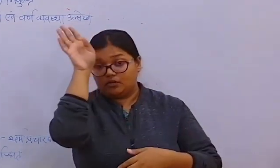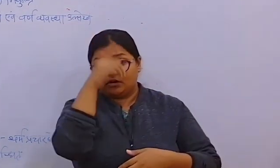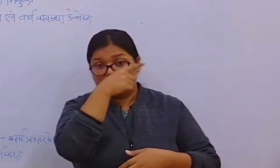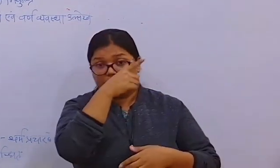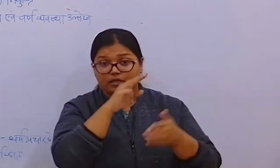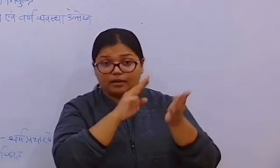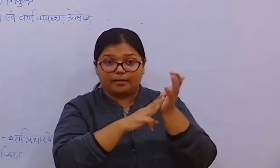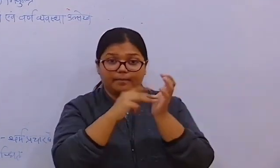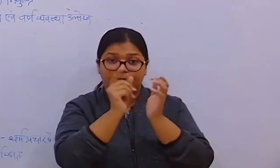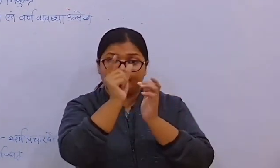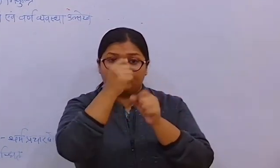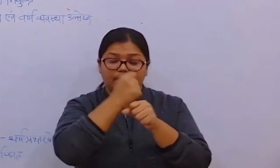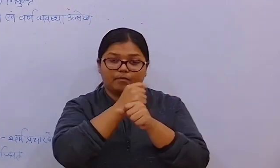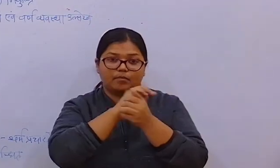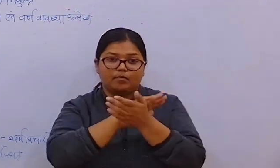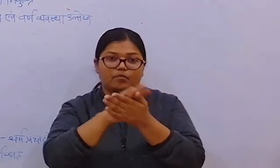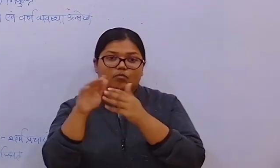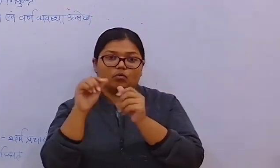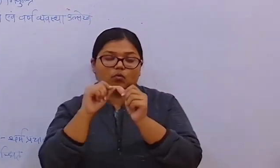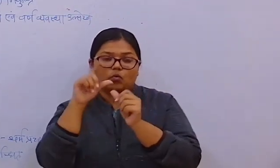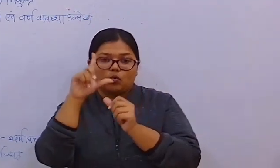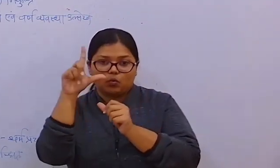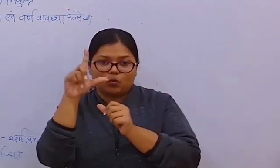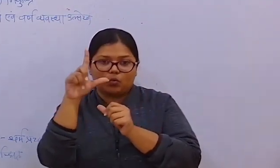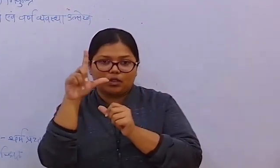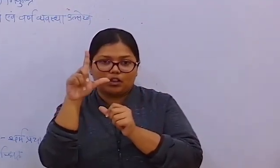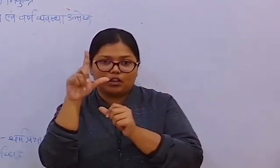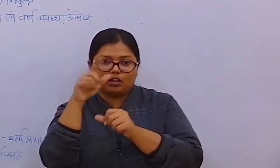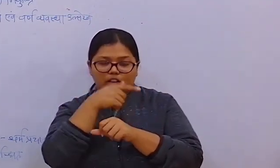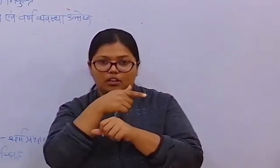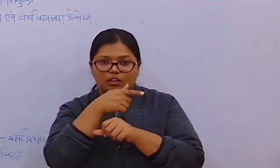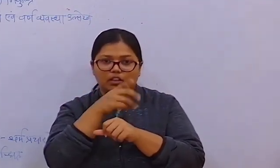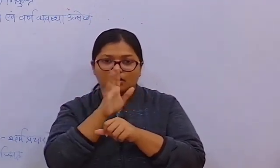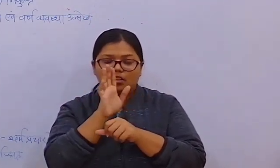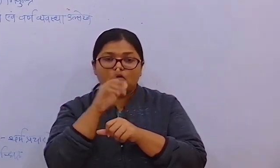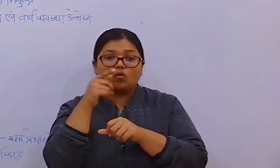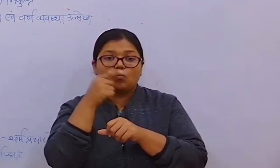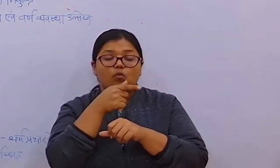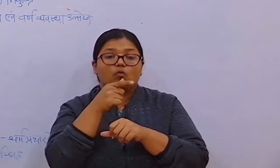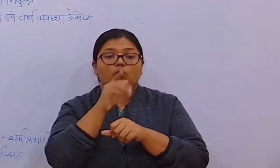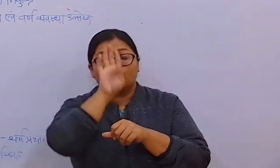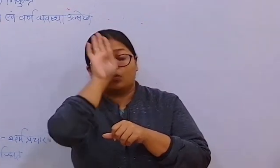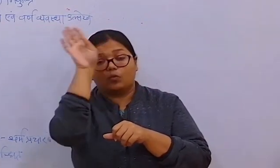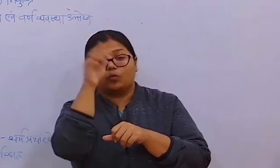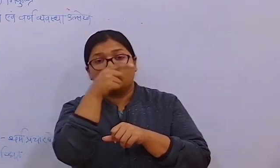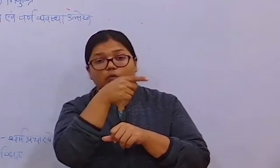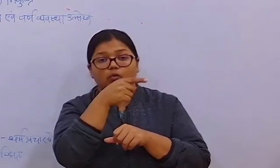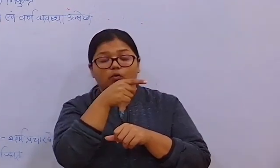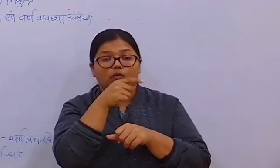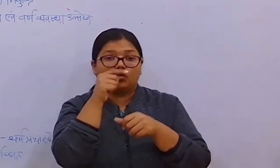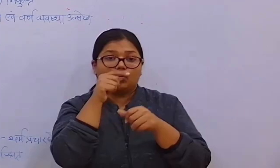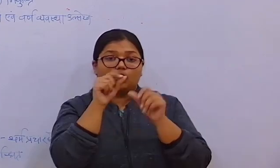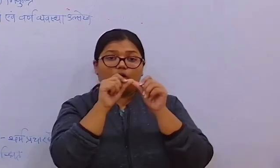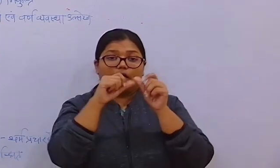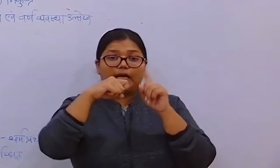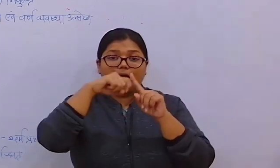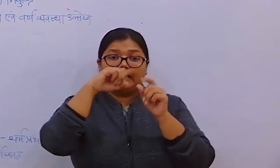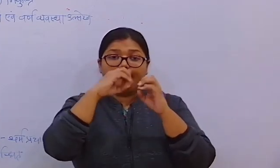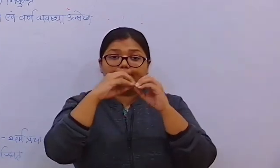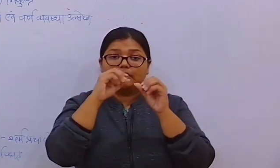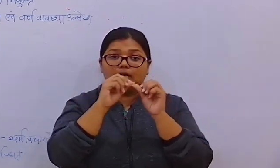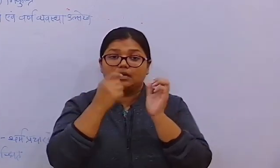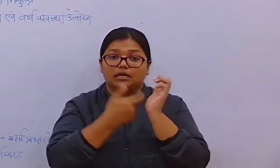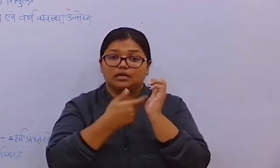इलाहाबाद के किले में स्थापित करवाया। ठीक है, कौशाम्बी में स्थित था, मुगल शासक अकबर ने